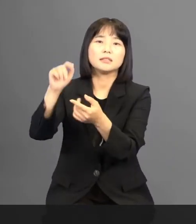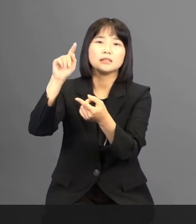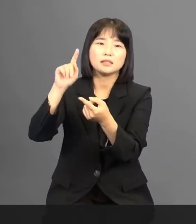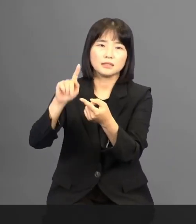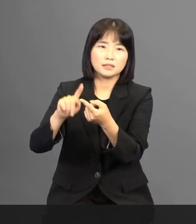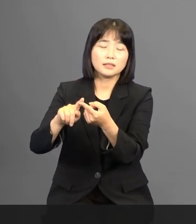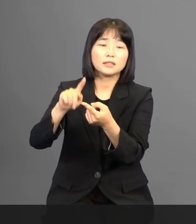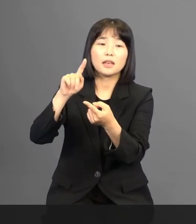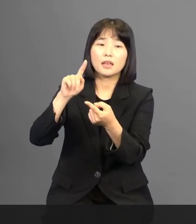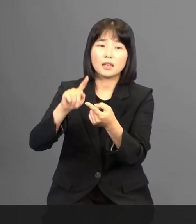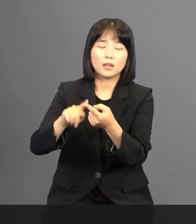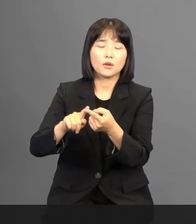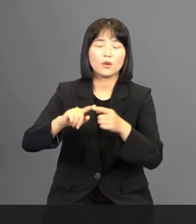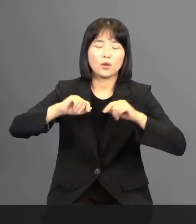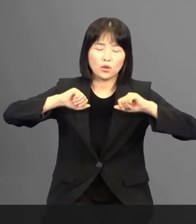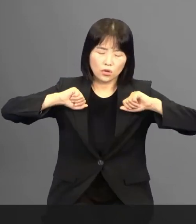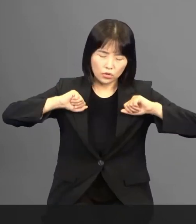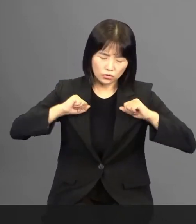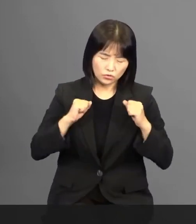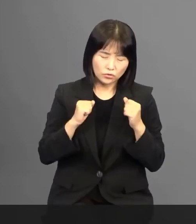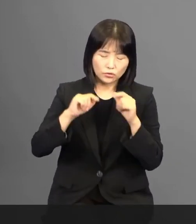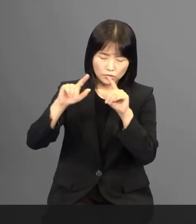이끄시는 순종하며 살겠습니다.